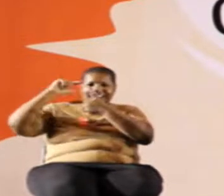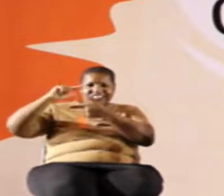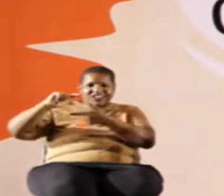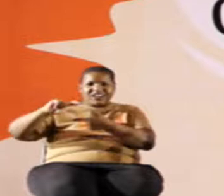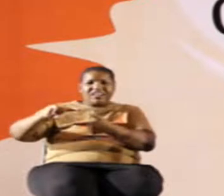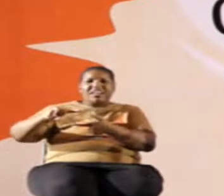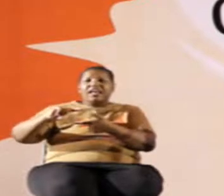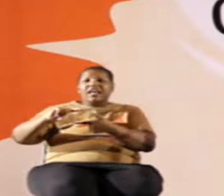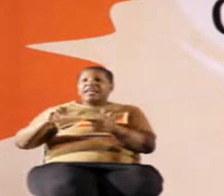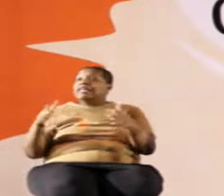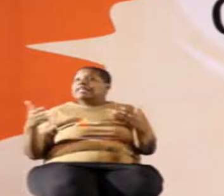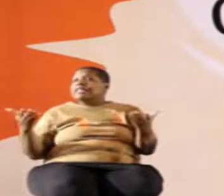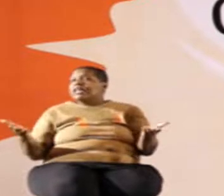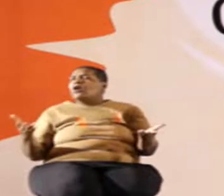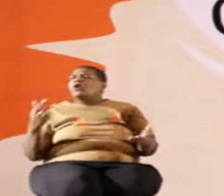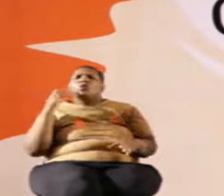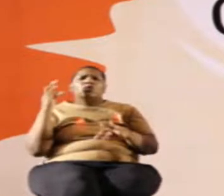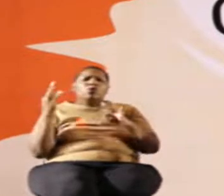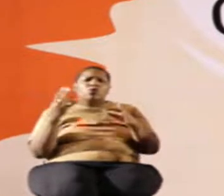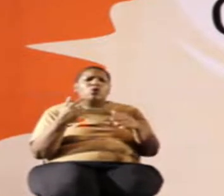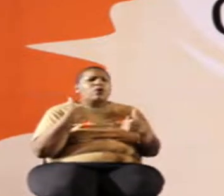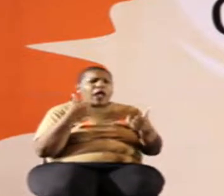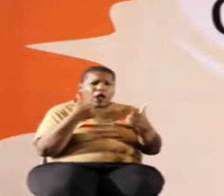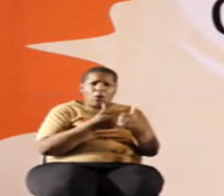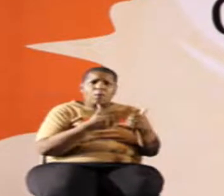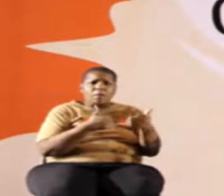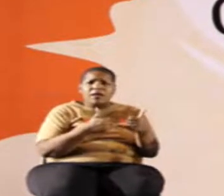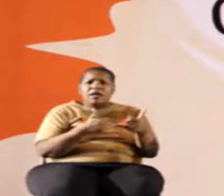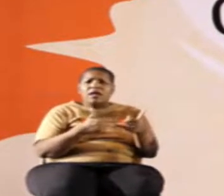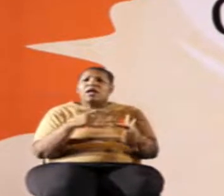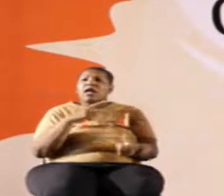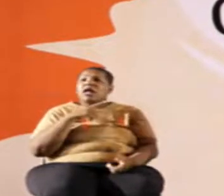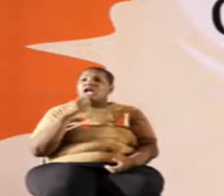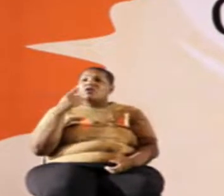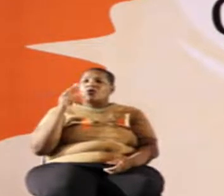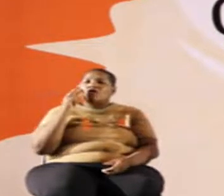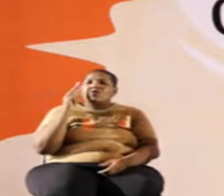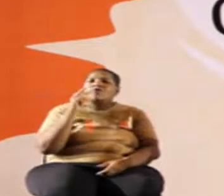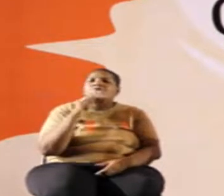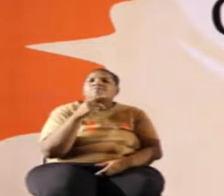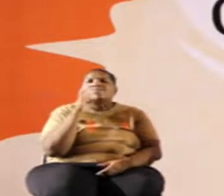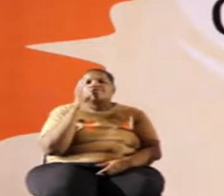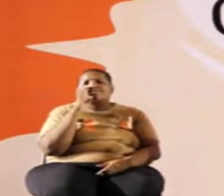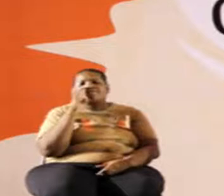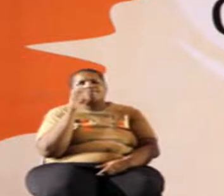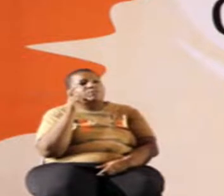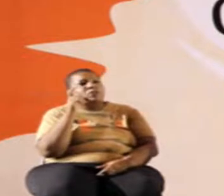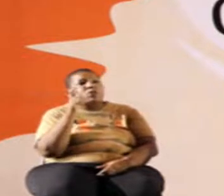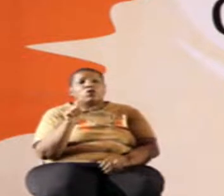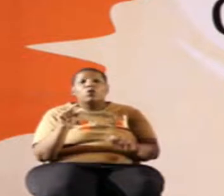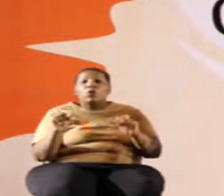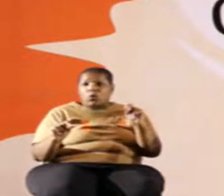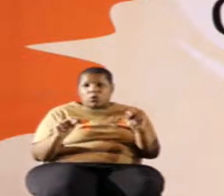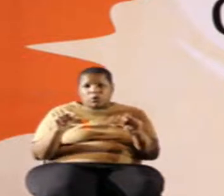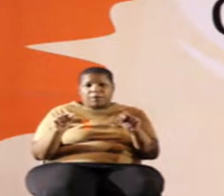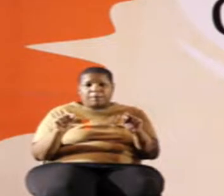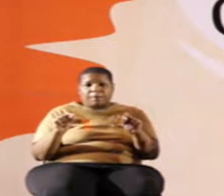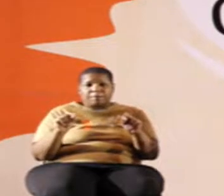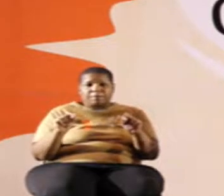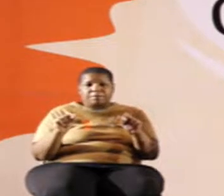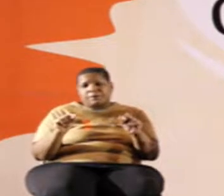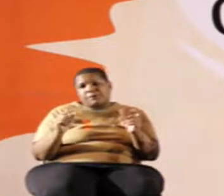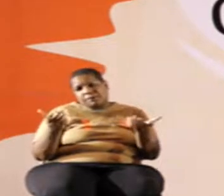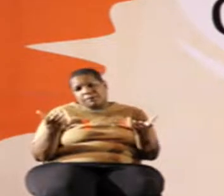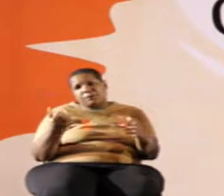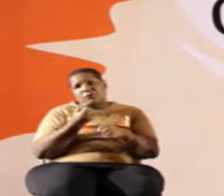tradicionais, enfim, tudo aquilo eu acompanho. E tenho observado que a